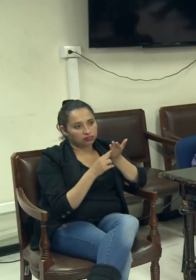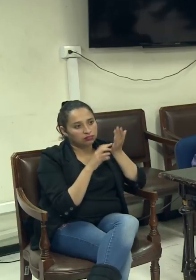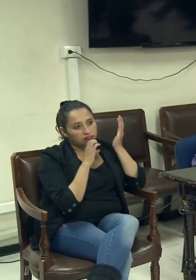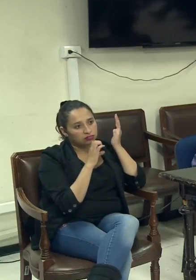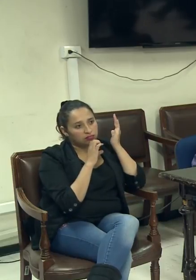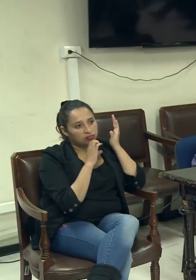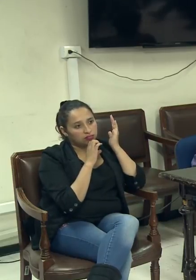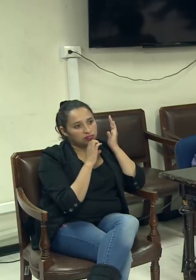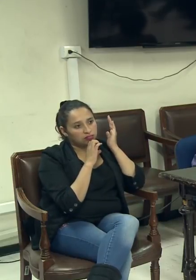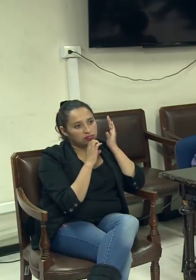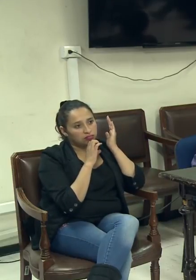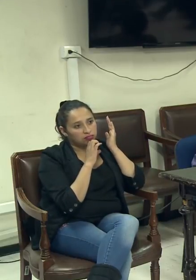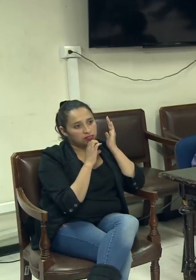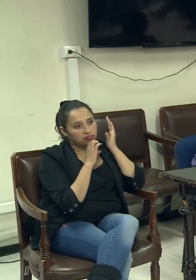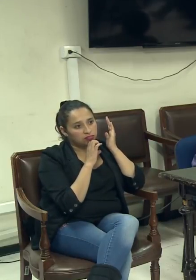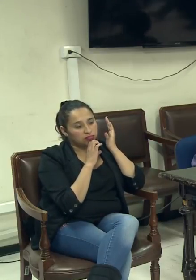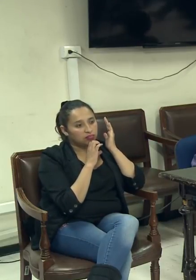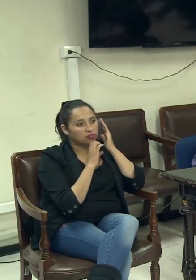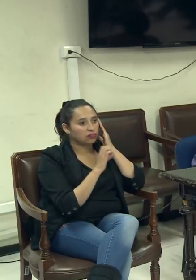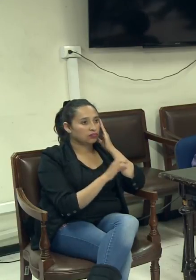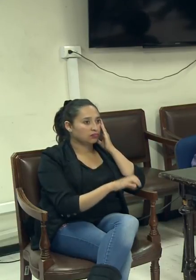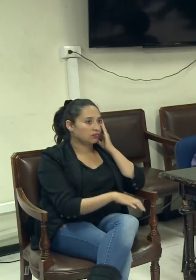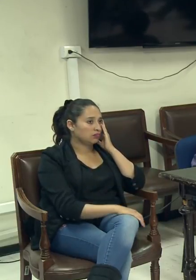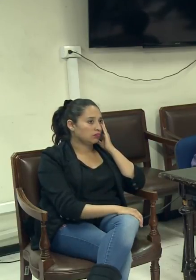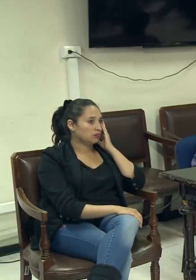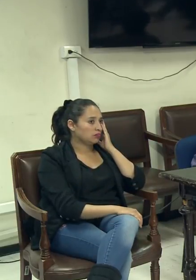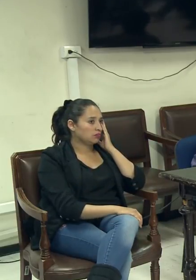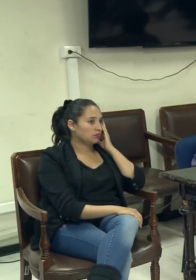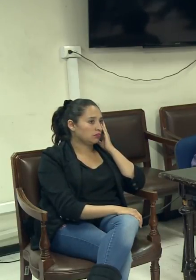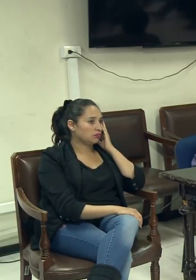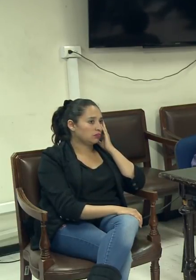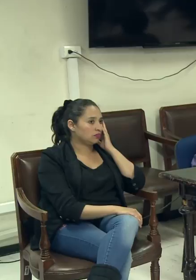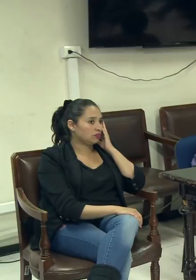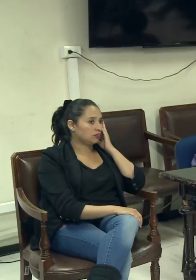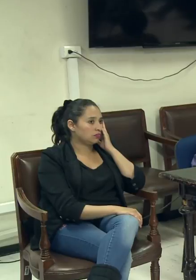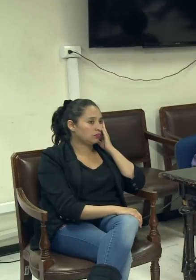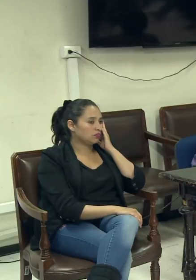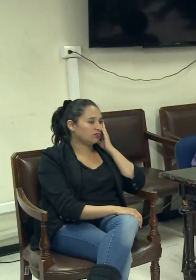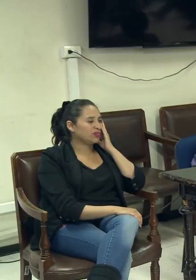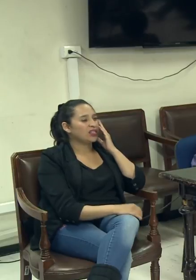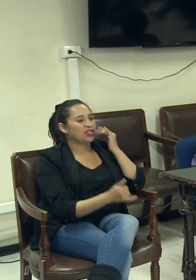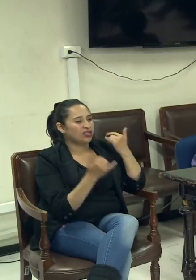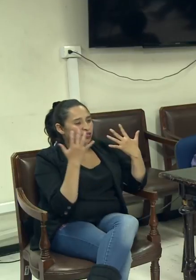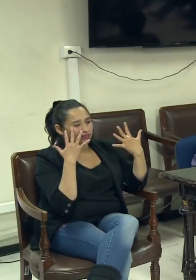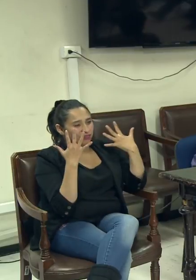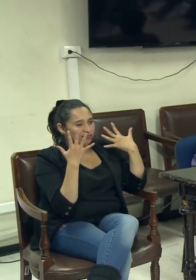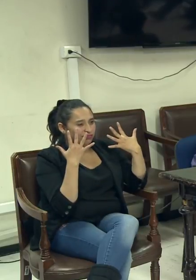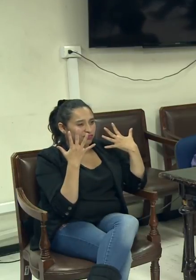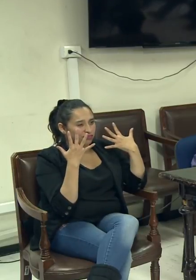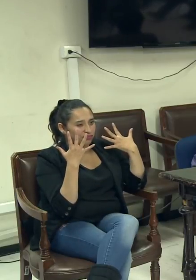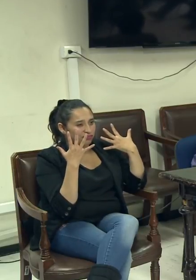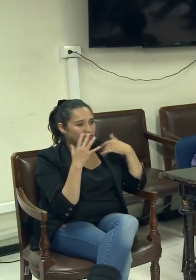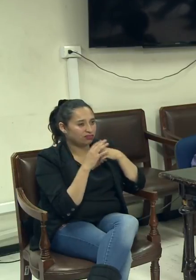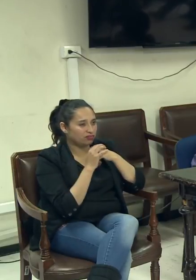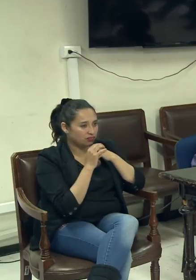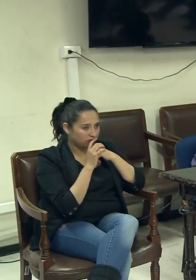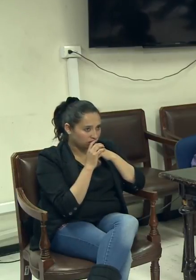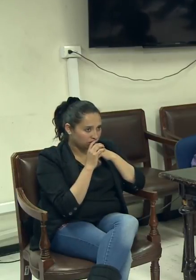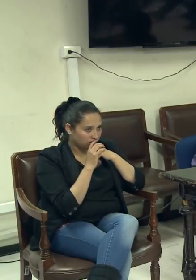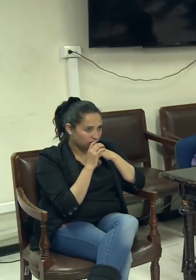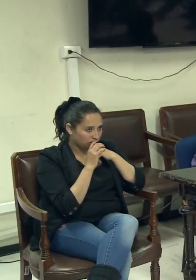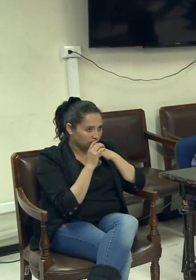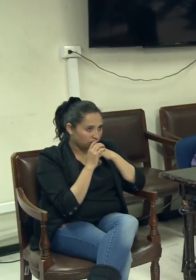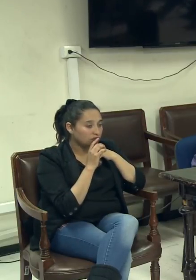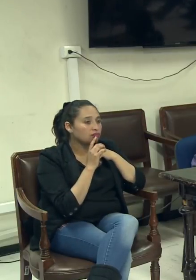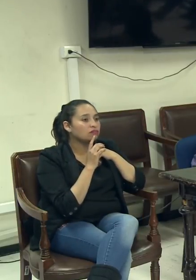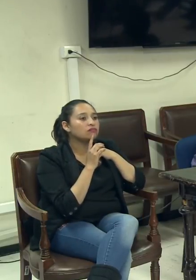parálisis cerebral que pueden tener después cierta cuestión espástica que los puede poner en cierto riesgo físico